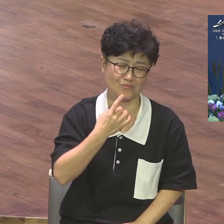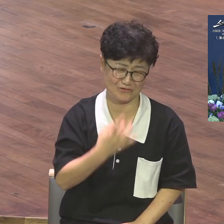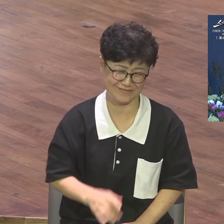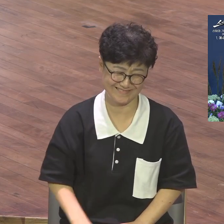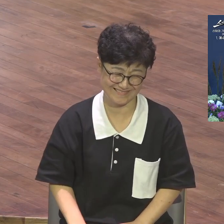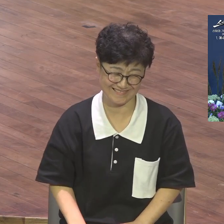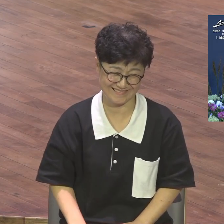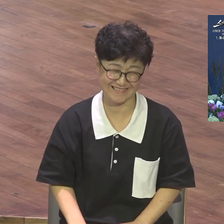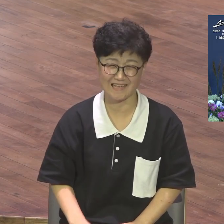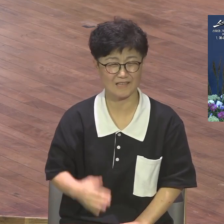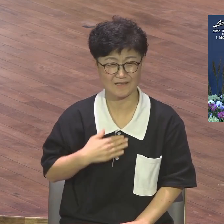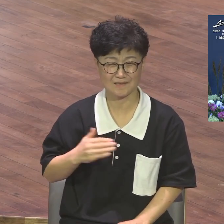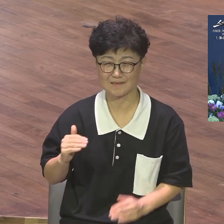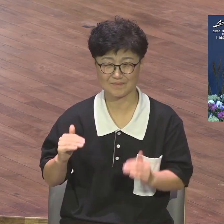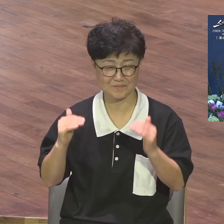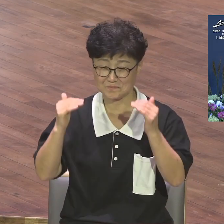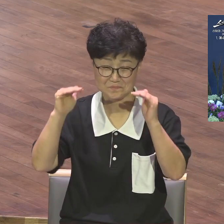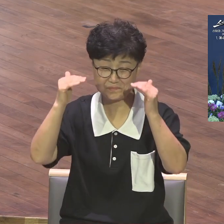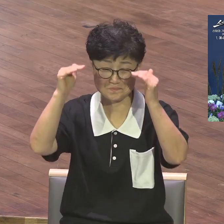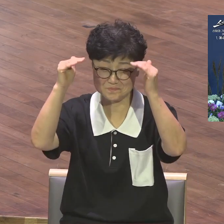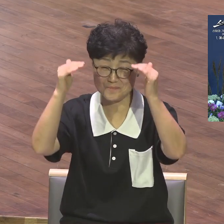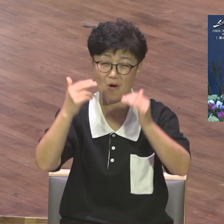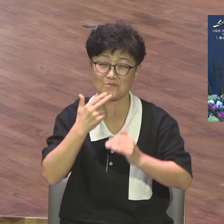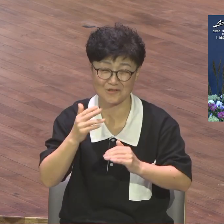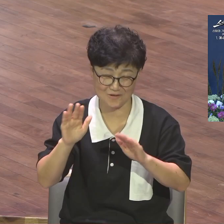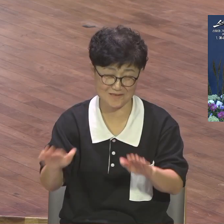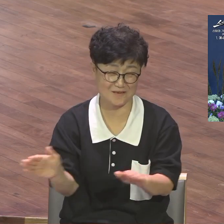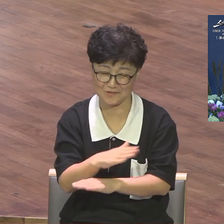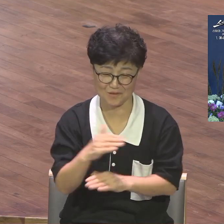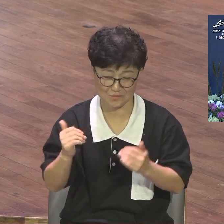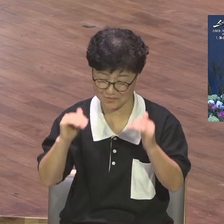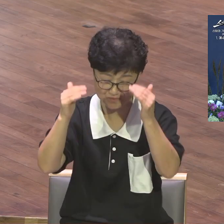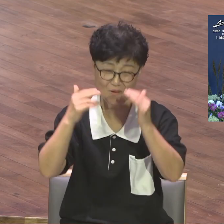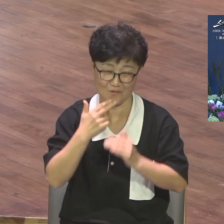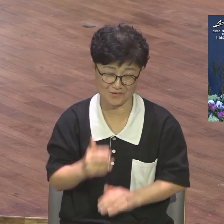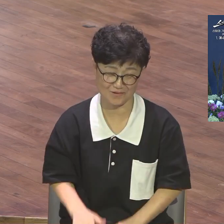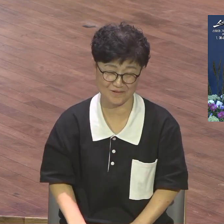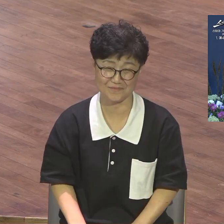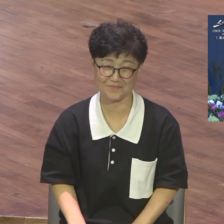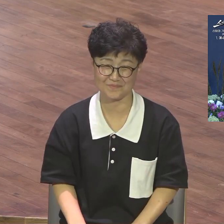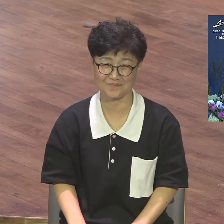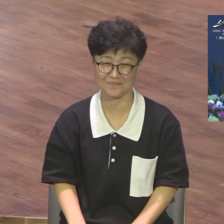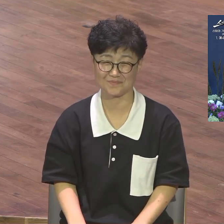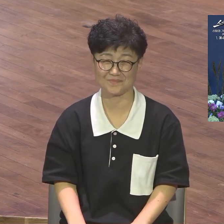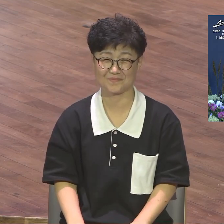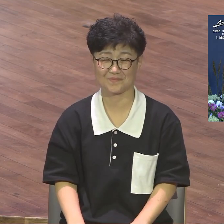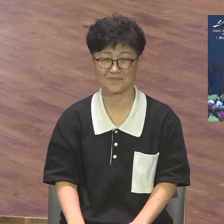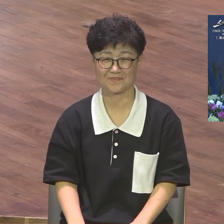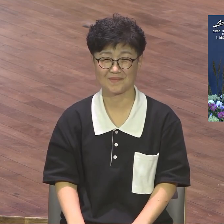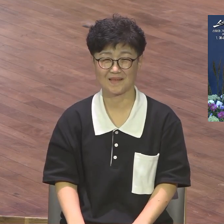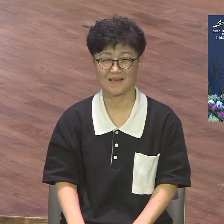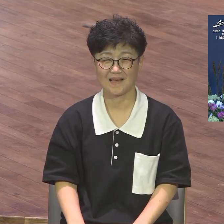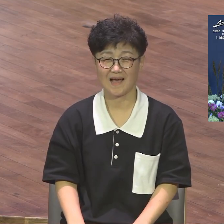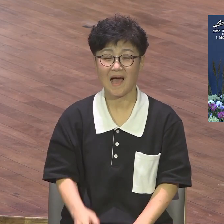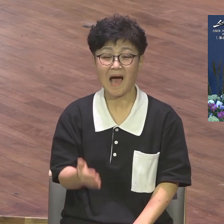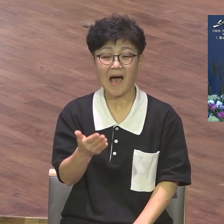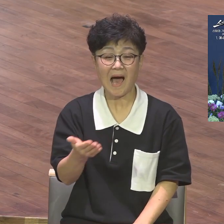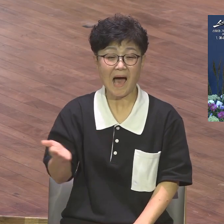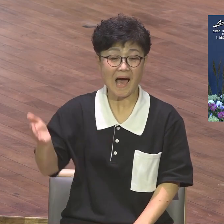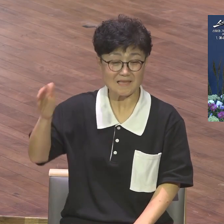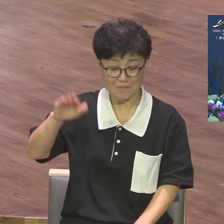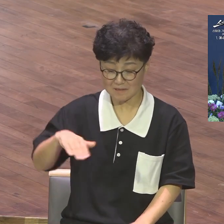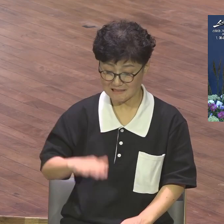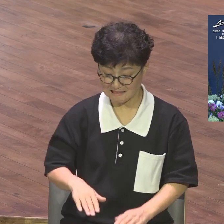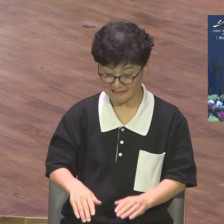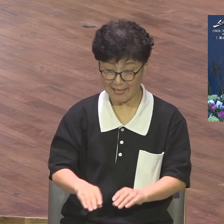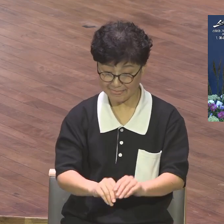않지만 그러나 제가 감사한 건 하나님 땅을 기준으로 재면 저는 153. 그러나 하늘 위에서 재면은